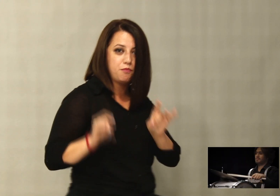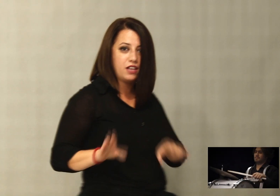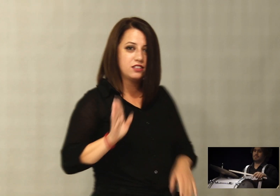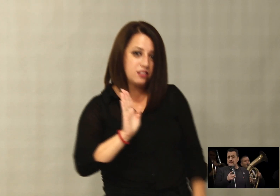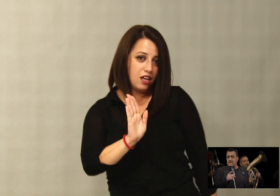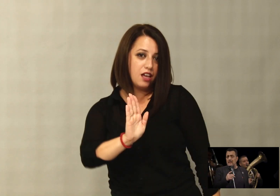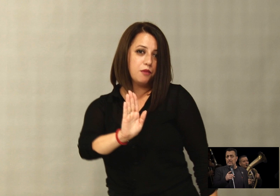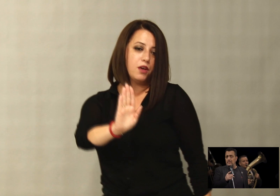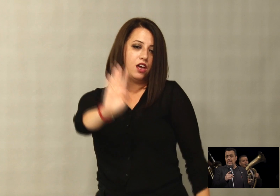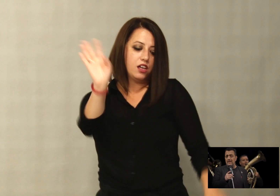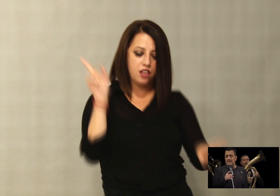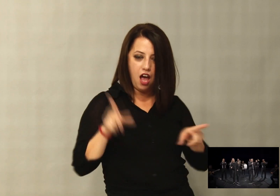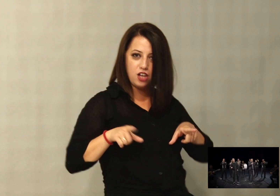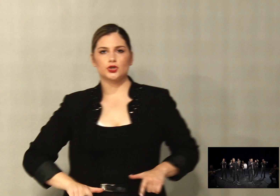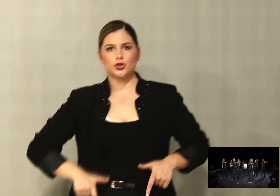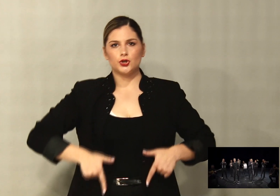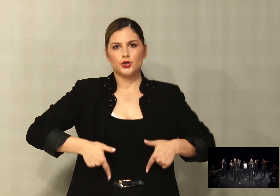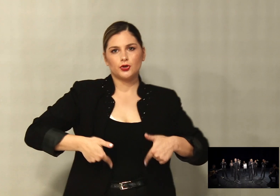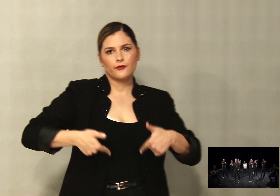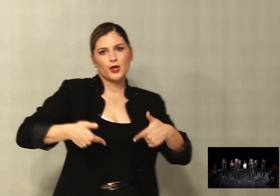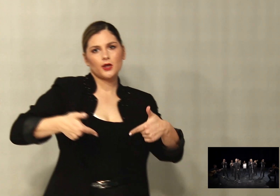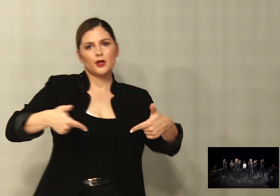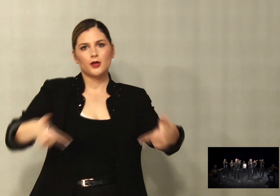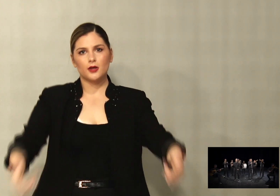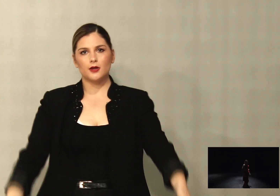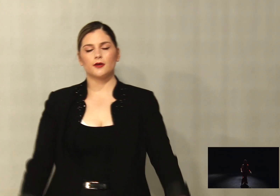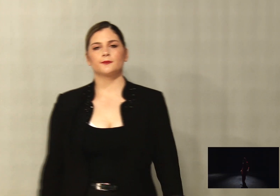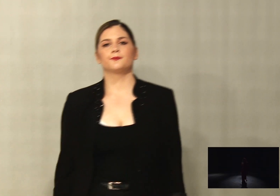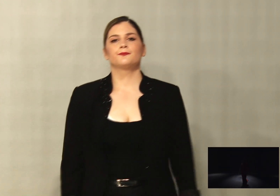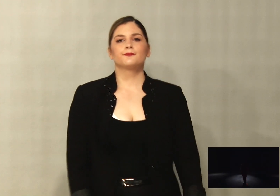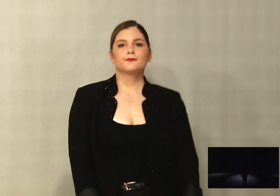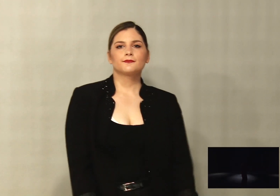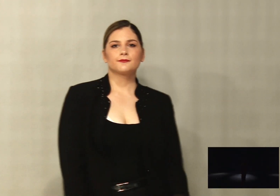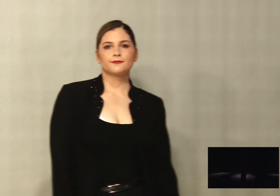kočam bez tebe da žive.